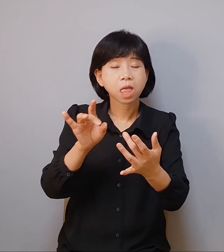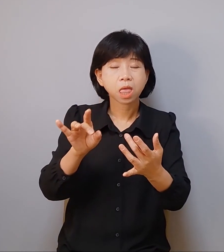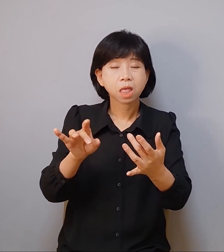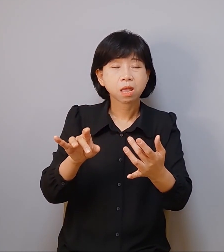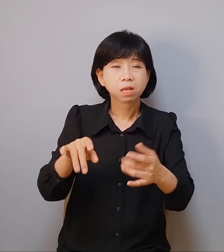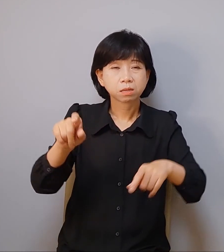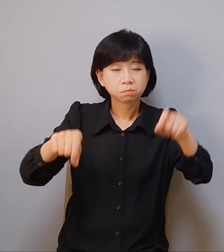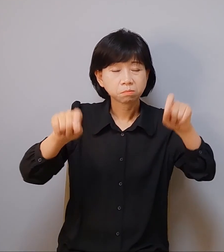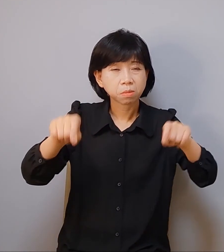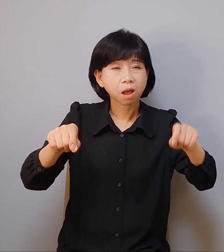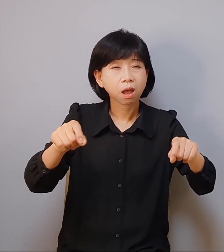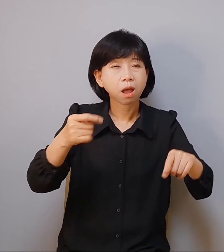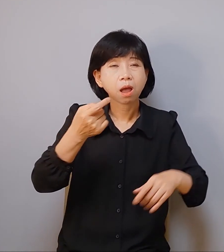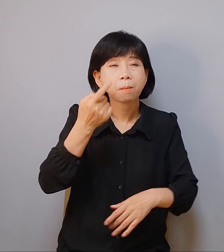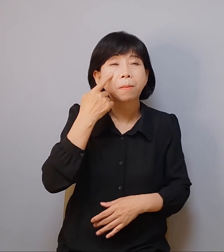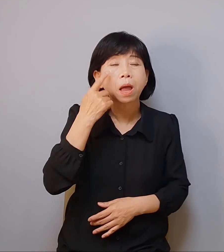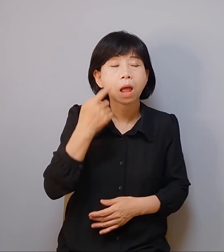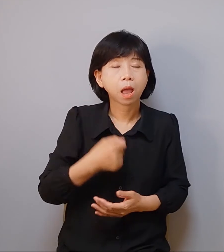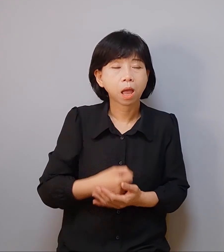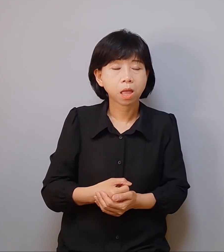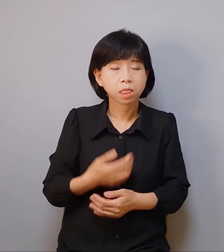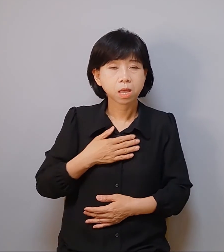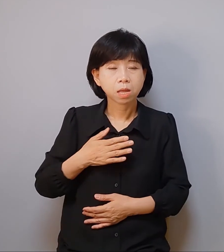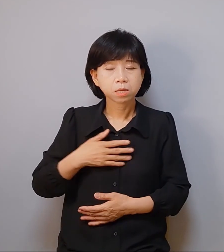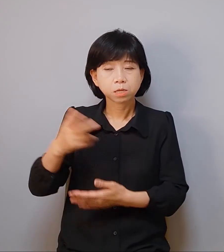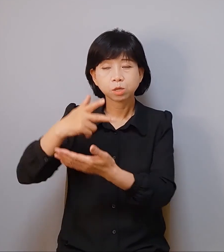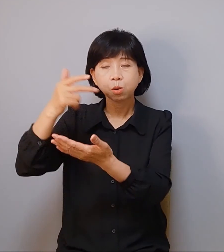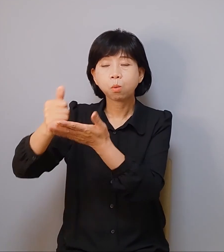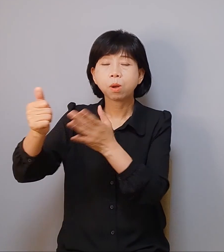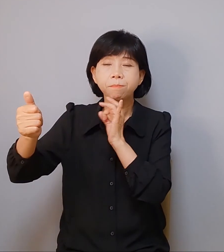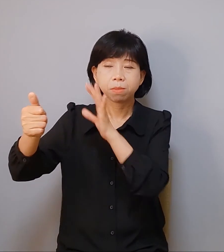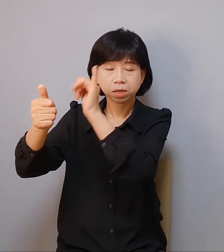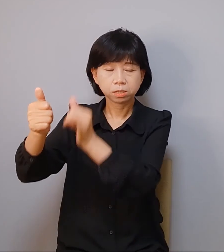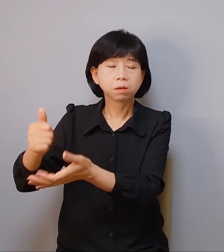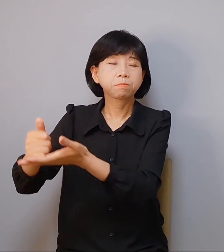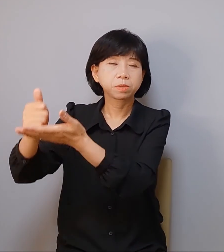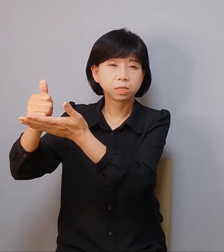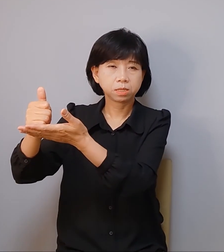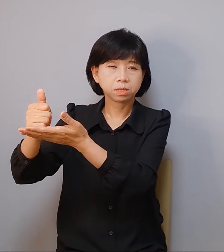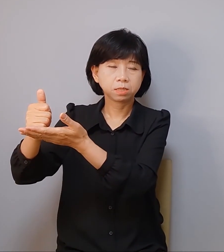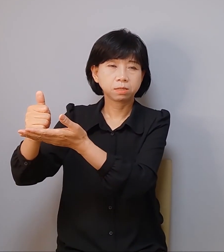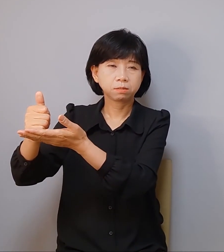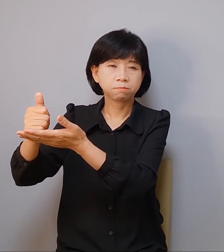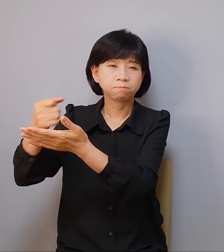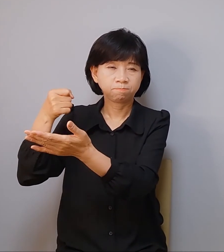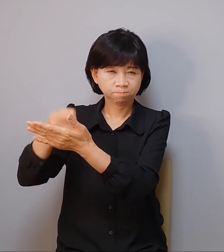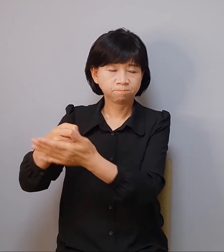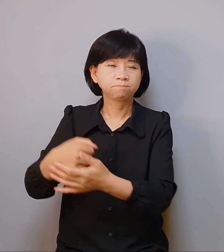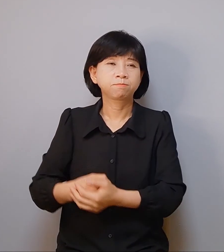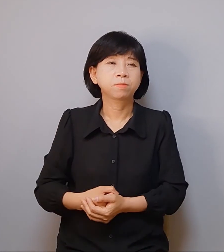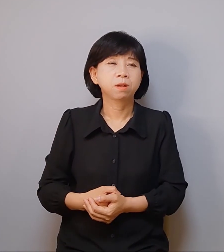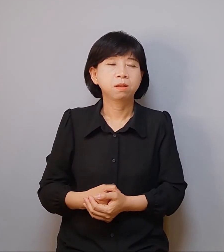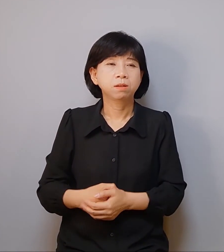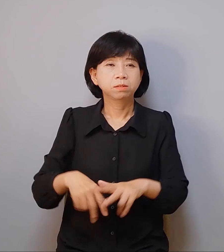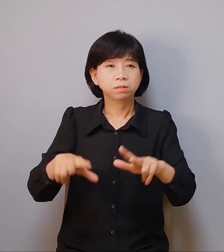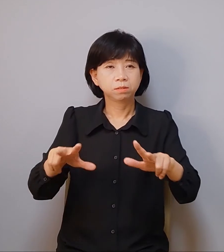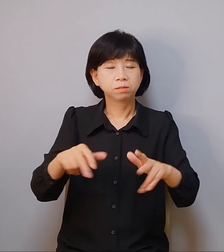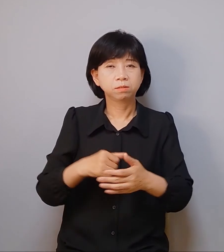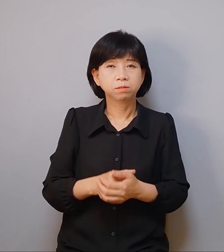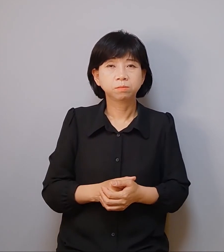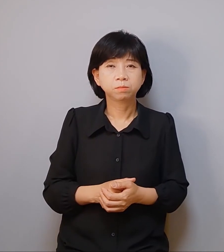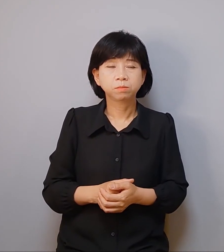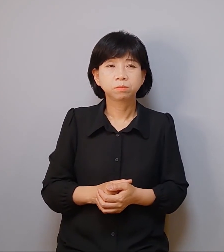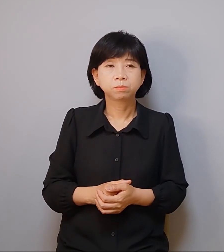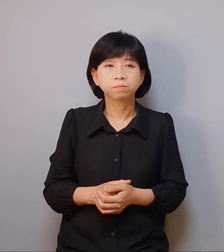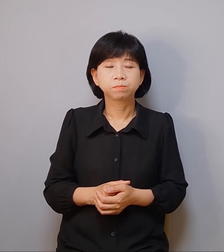집은 여호와를 섬기겠노라 하니 아멘. 죽음을 눈앞에 둔 여호수아가 이스라엘 백성들에게 말을 합니다.